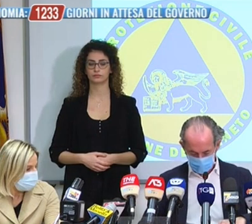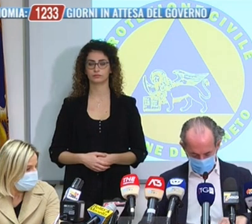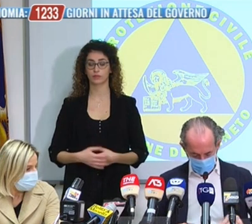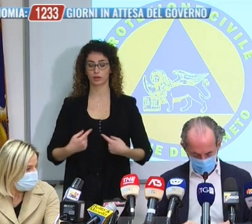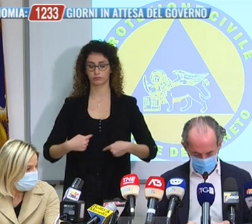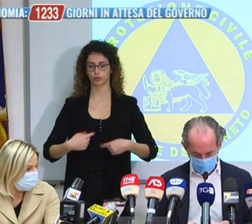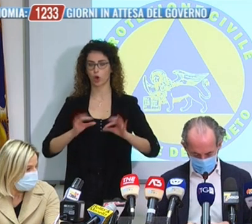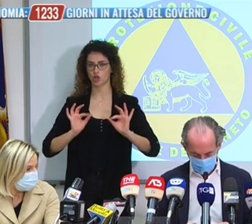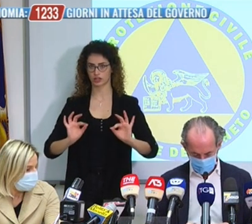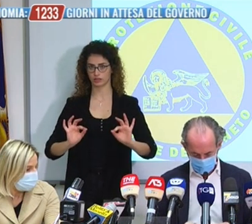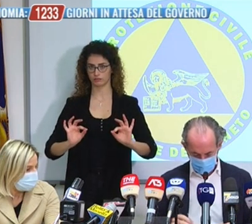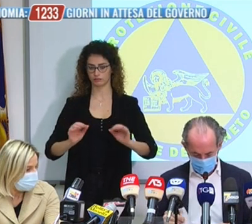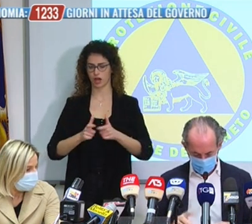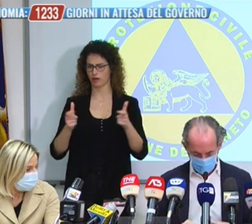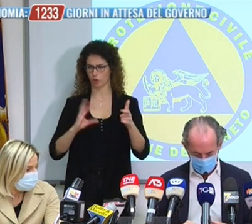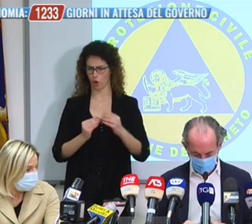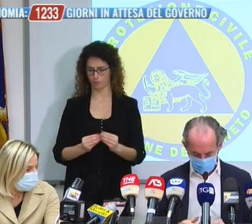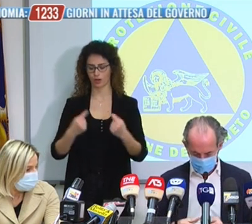Esattamente in questa maniera.